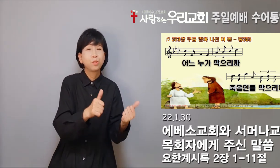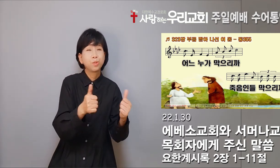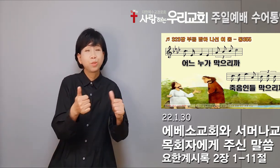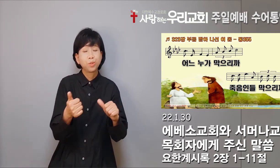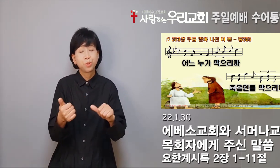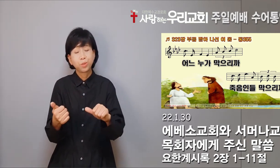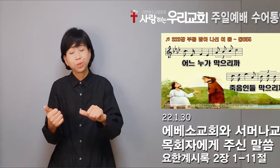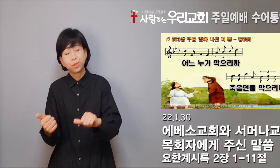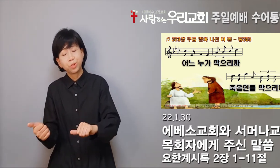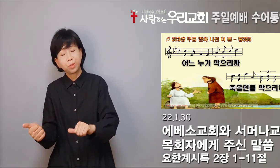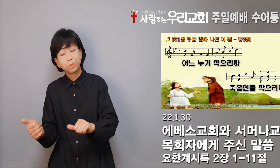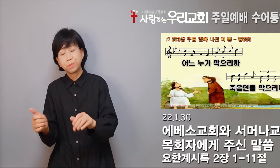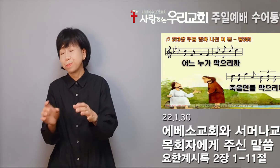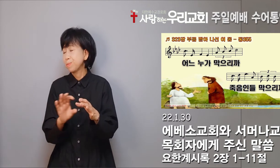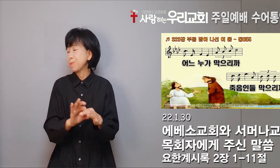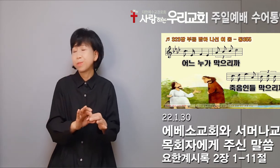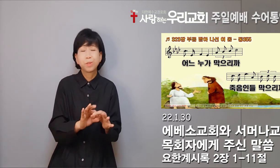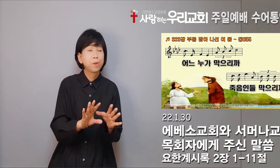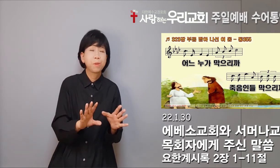막으리까.